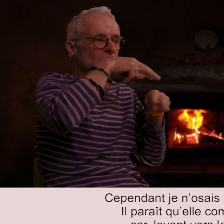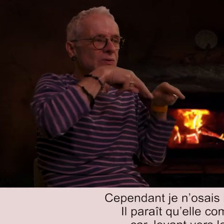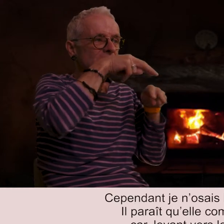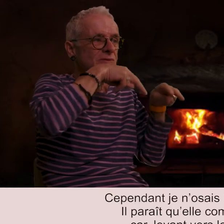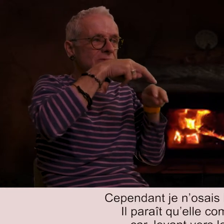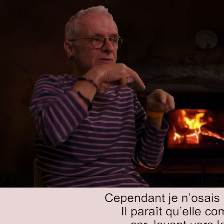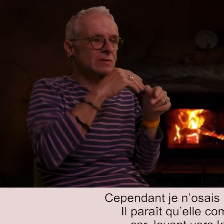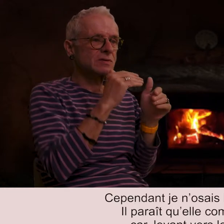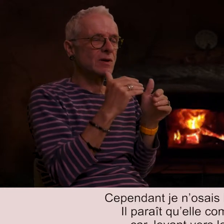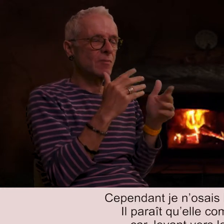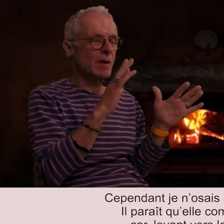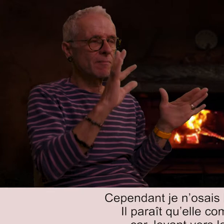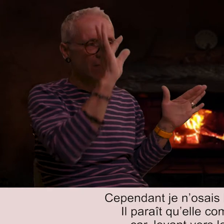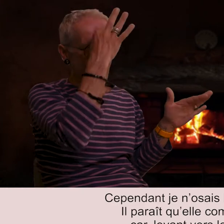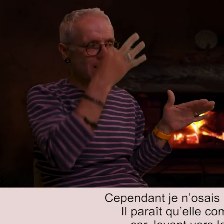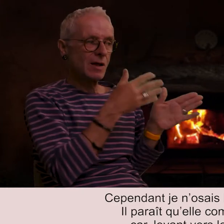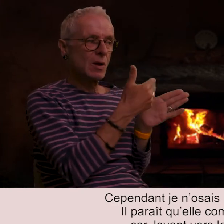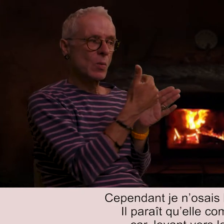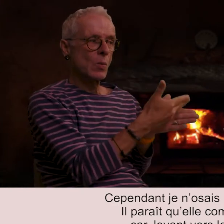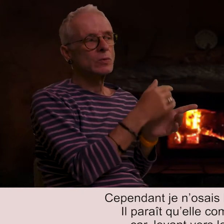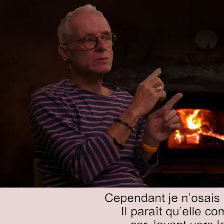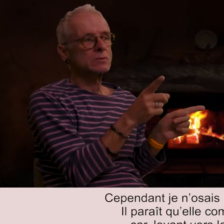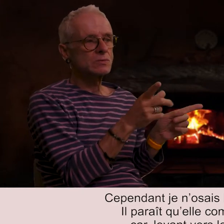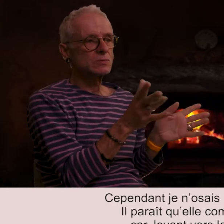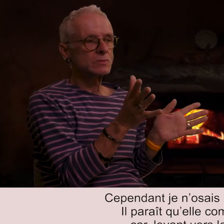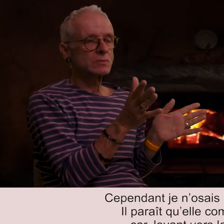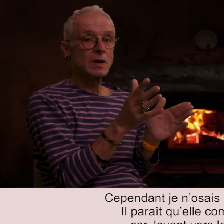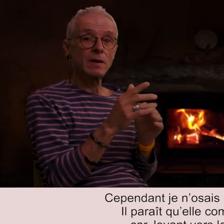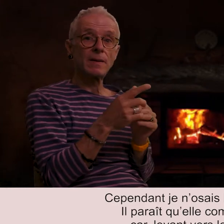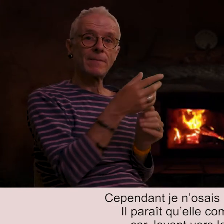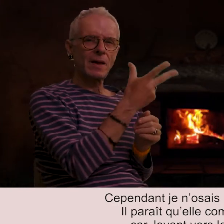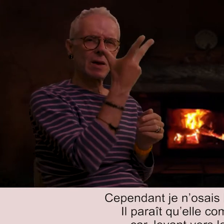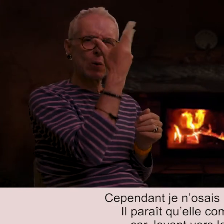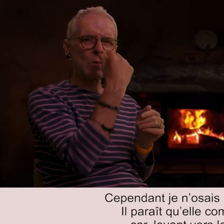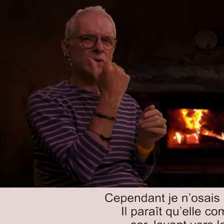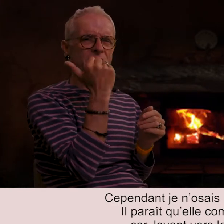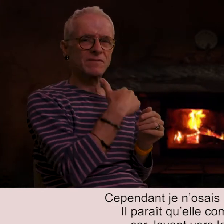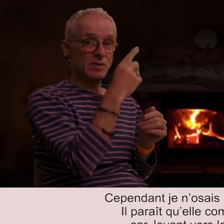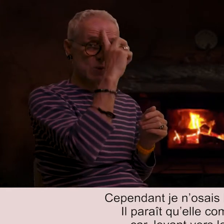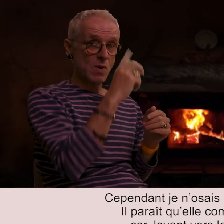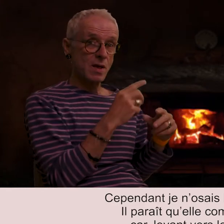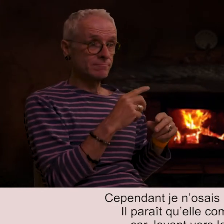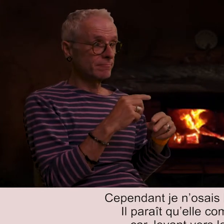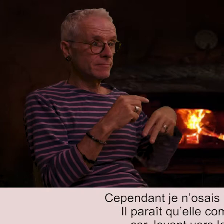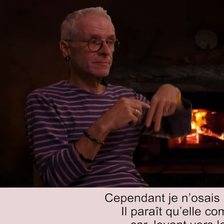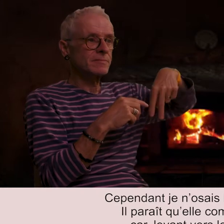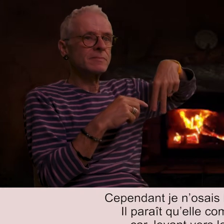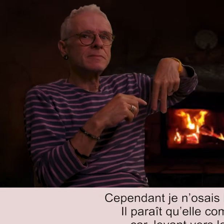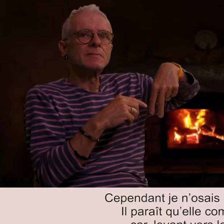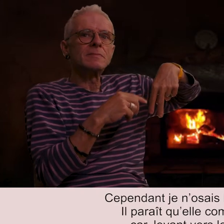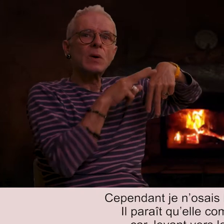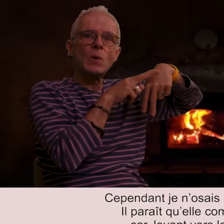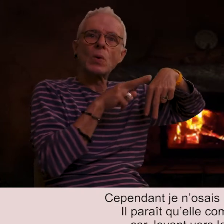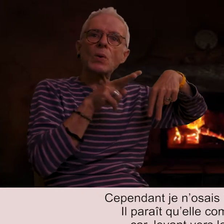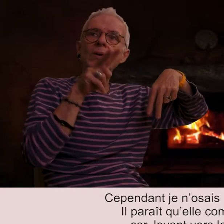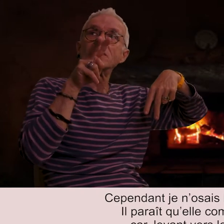cependant je n'osais lui en faire la proposition il paraît qu'elle comprit ce que je voulais car levant vers le cadran de